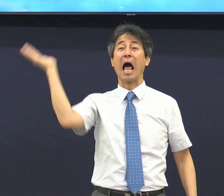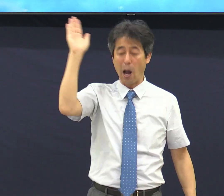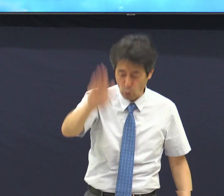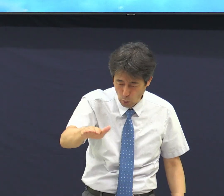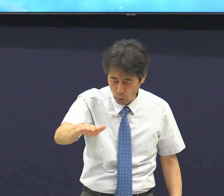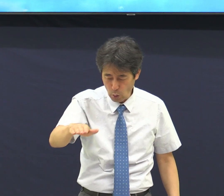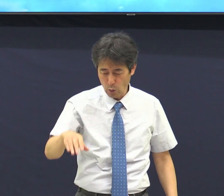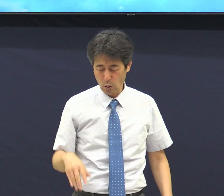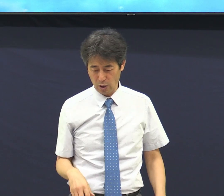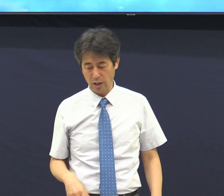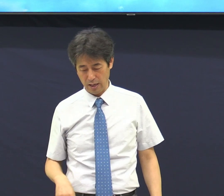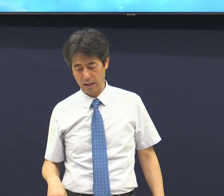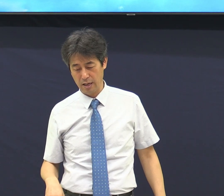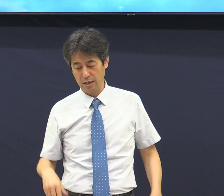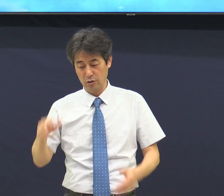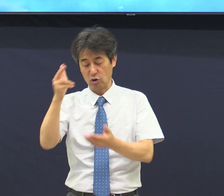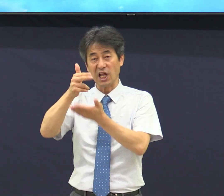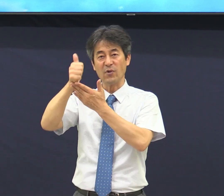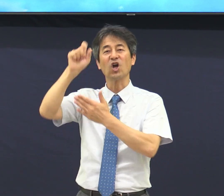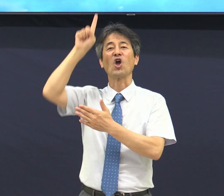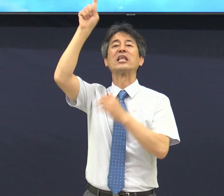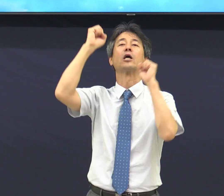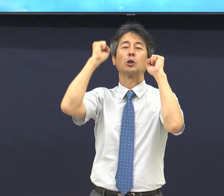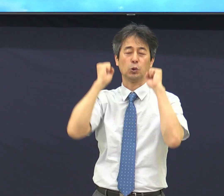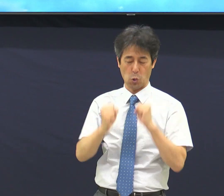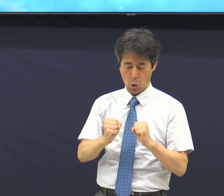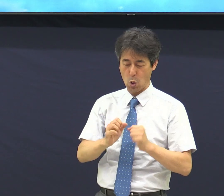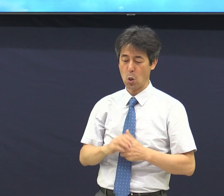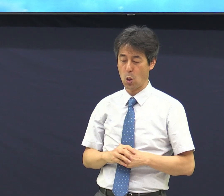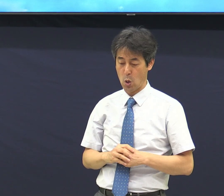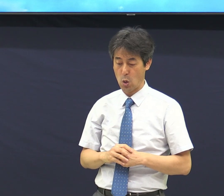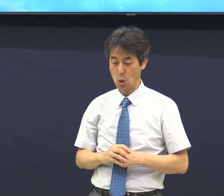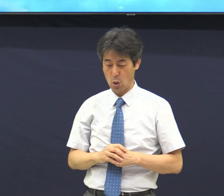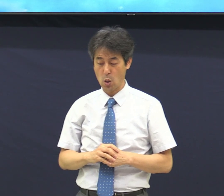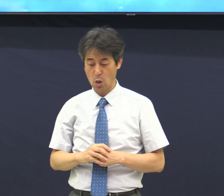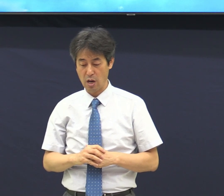내가 하늘로 올라갈지라도 주님께서 거기에 계시고